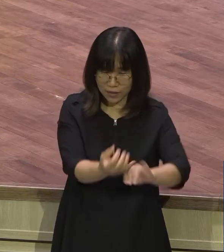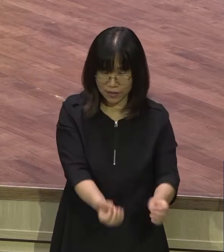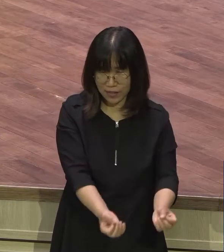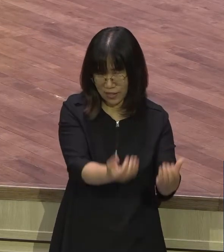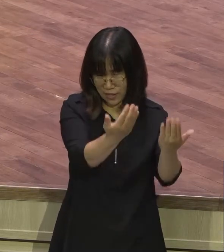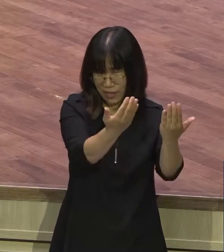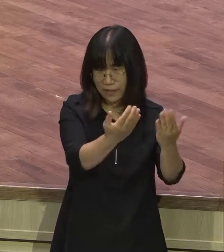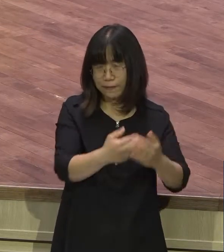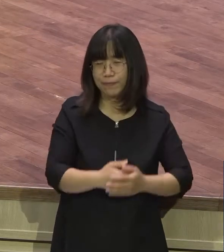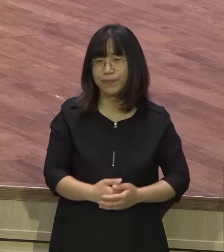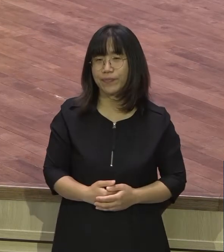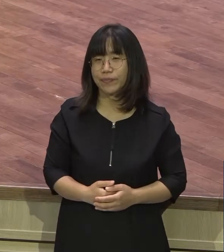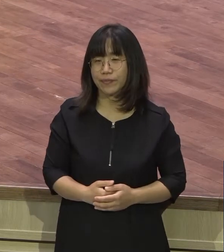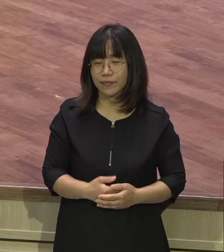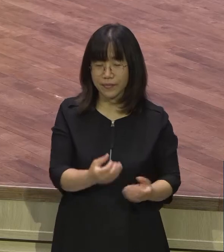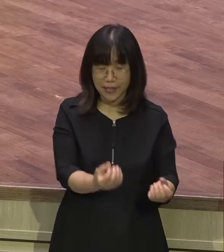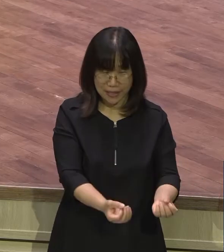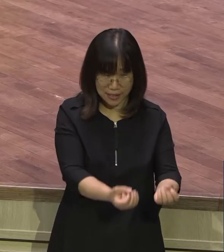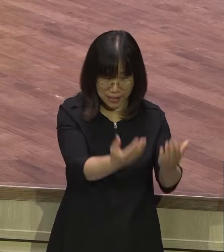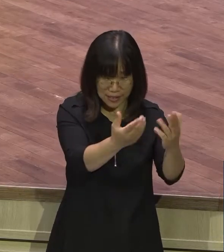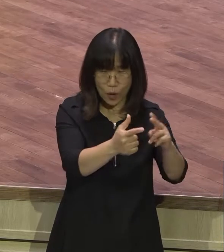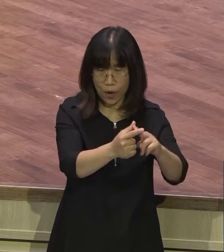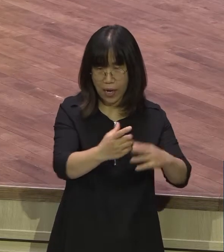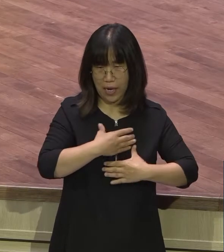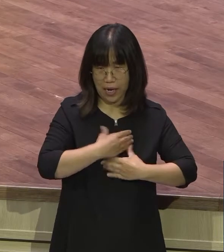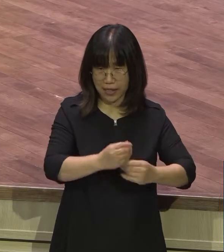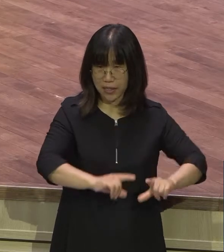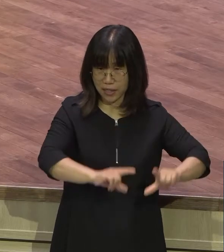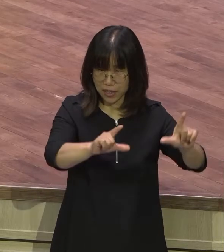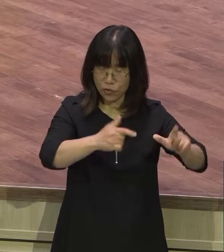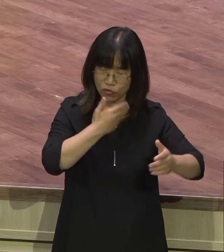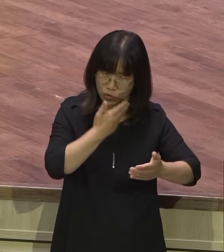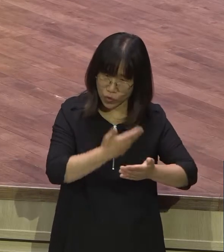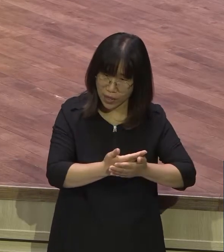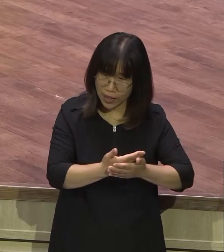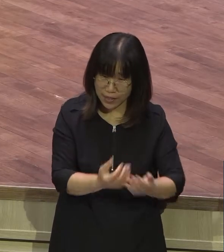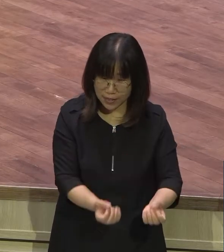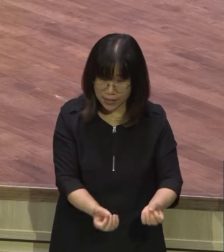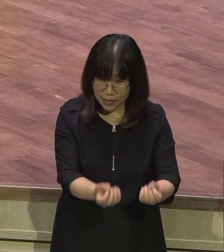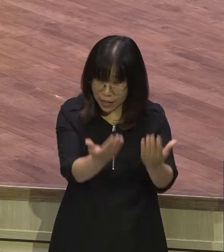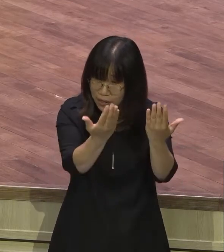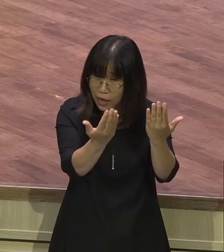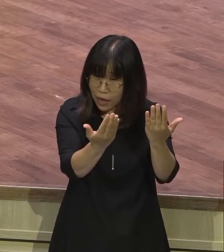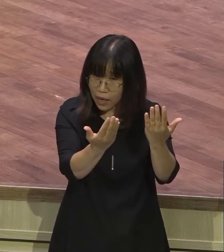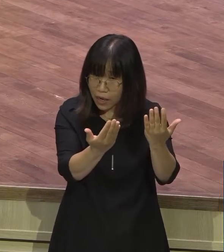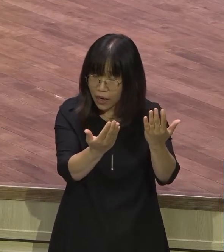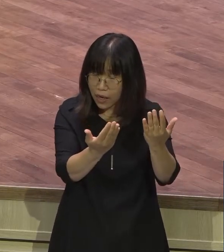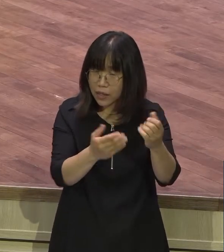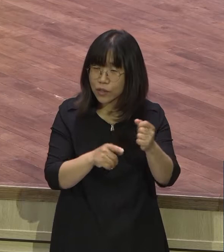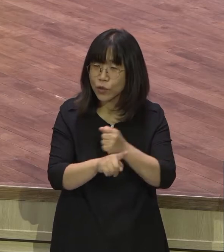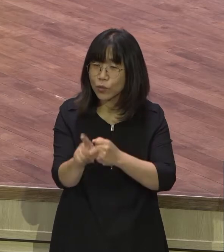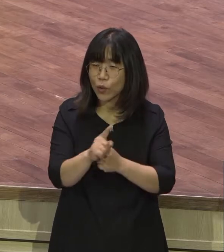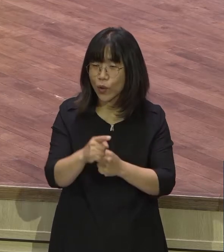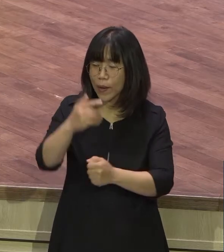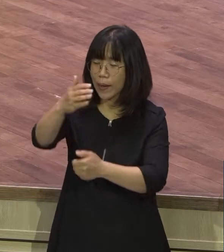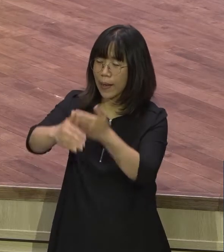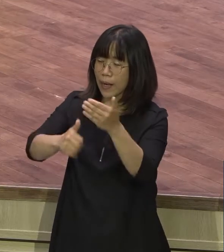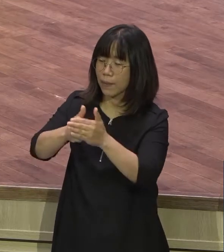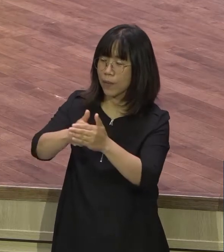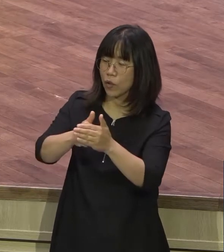신약의 제사와 안식이었어요. 제사의 본질이 어디 있느냐. 핵심은 하나님과의